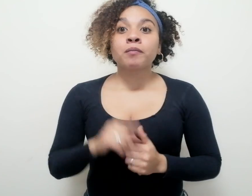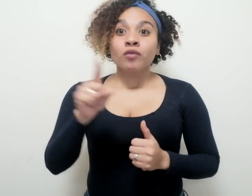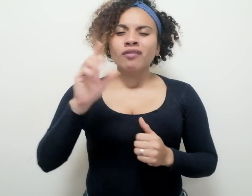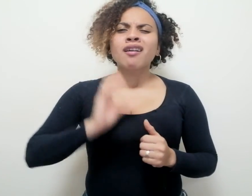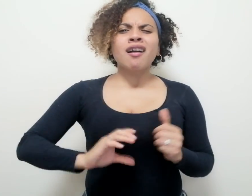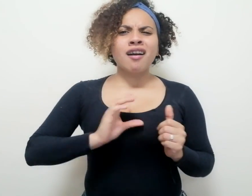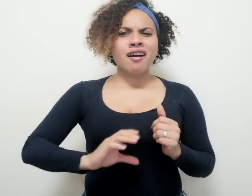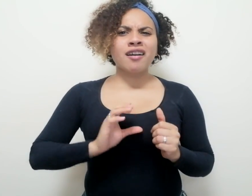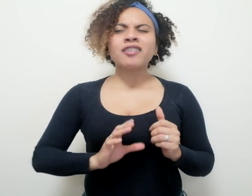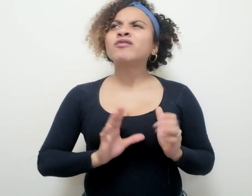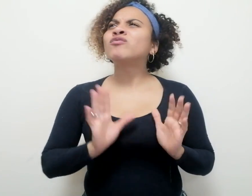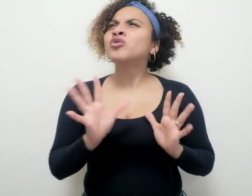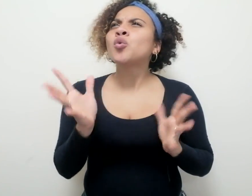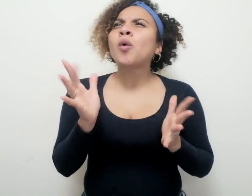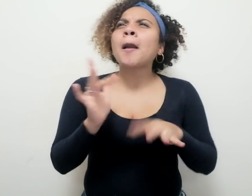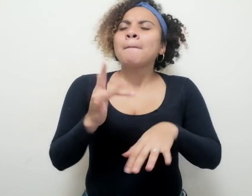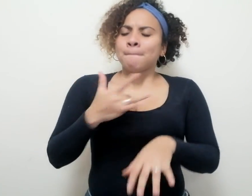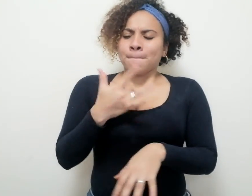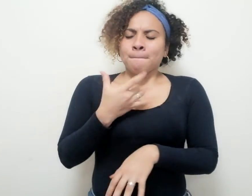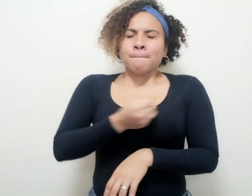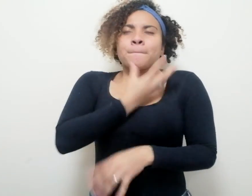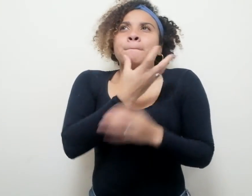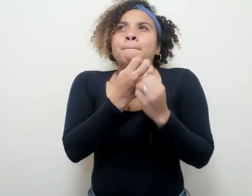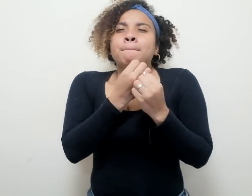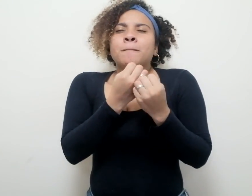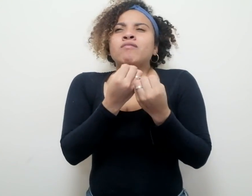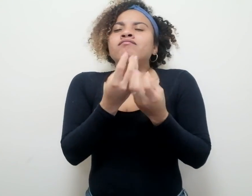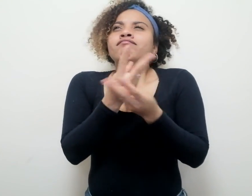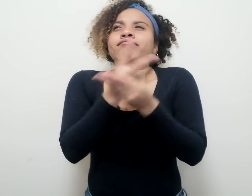es susceptible, voluble, efímero.